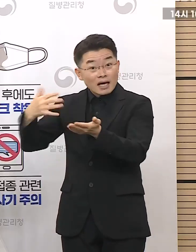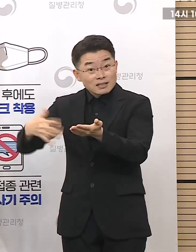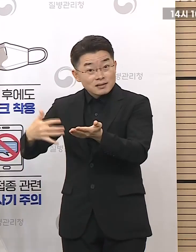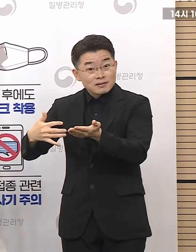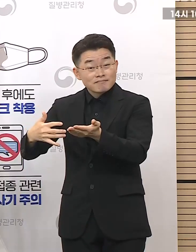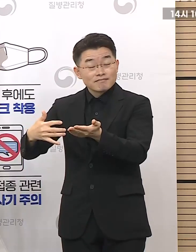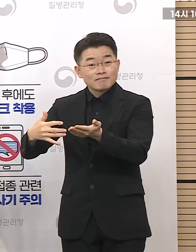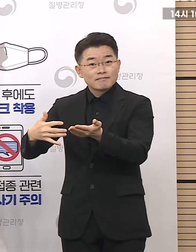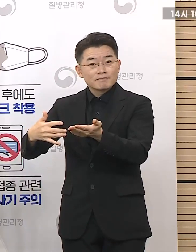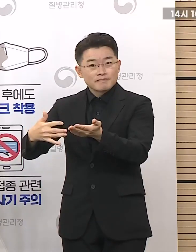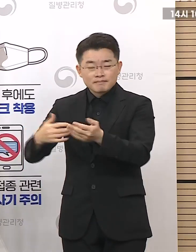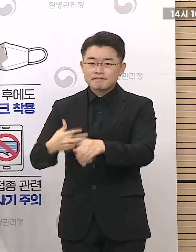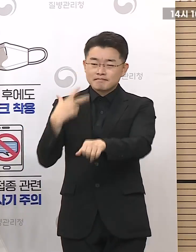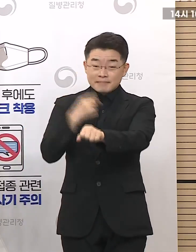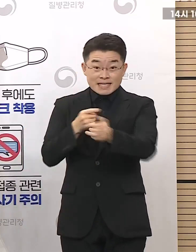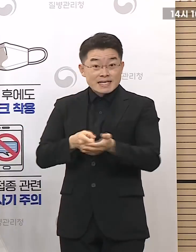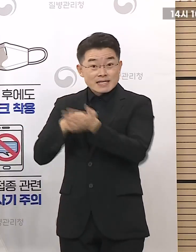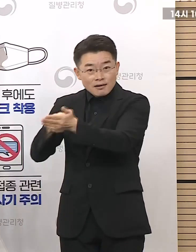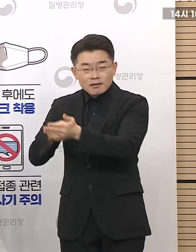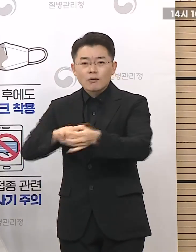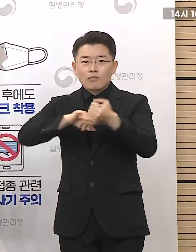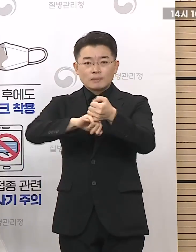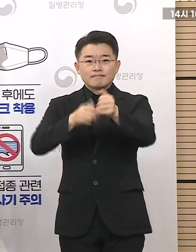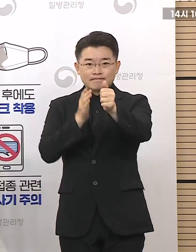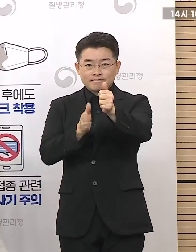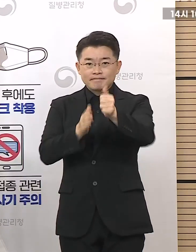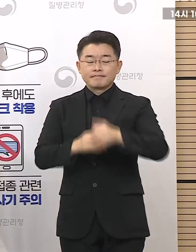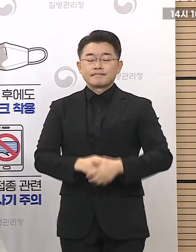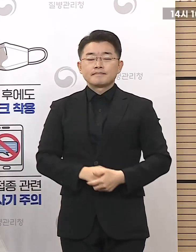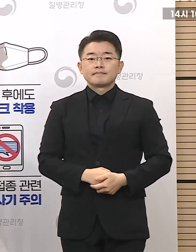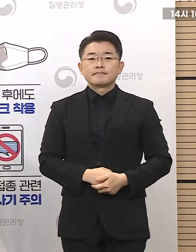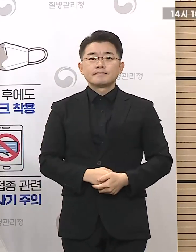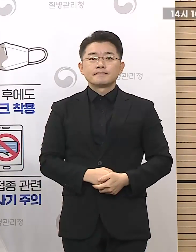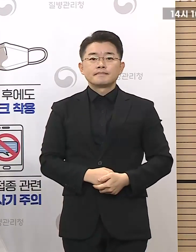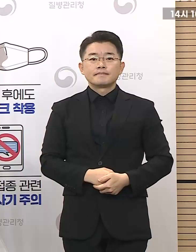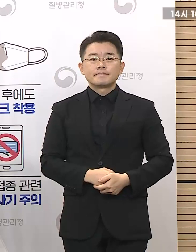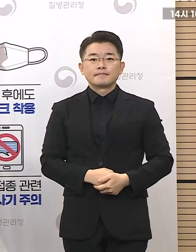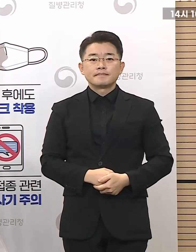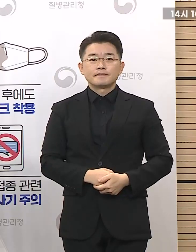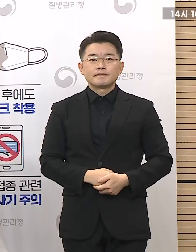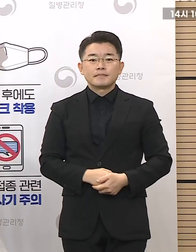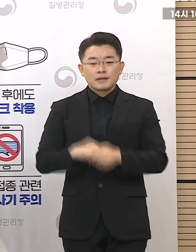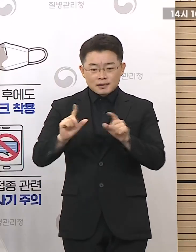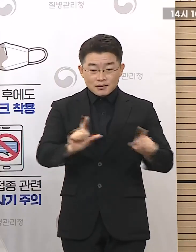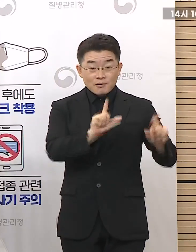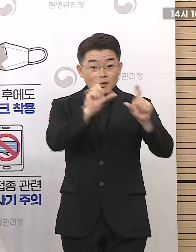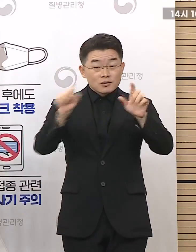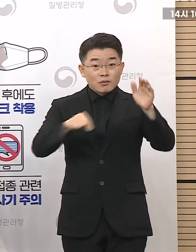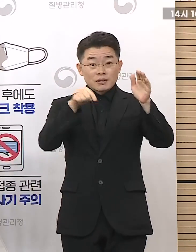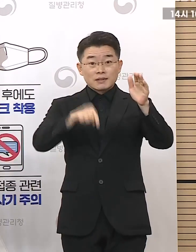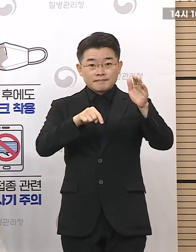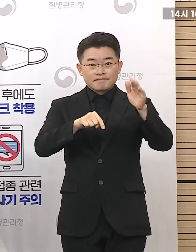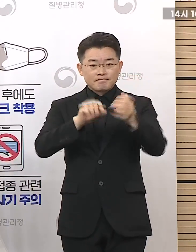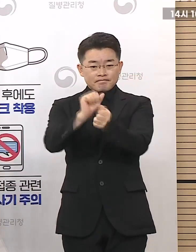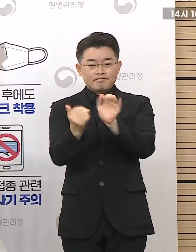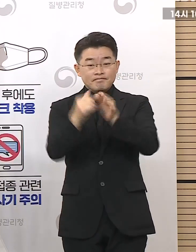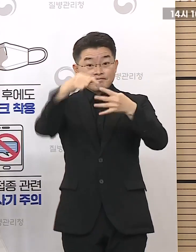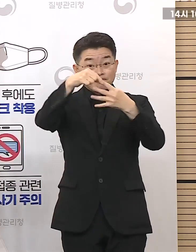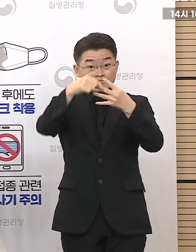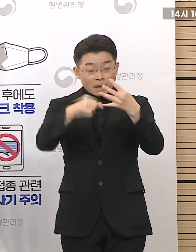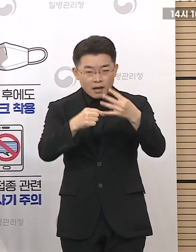않으신 분들도 예약에 참여해 주시기를 부탁드립니다. 또한 일상생활 속에서 기본